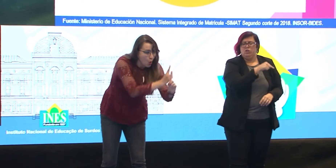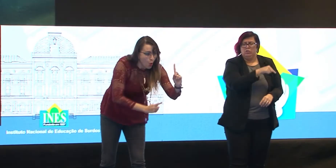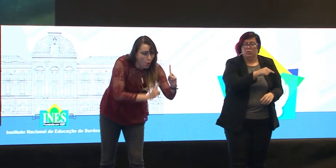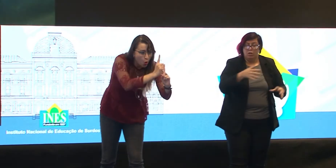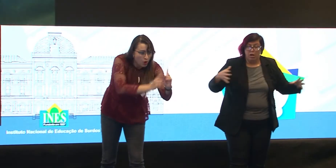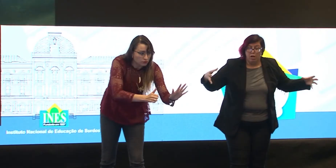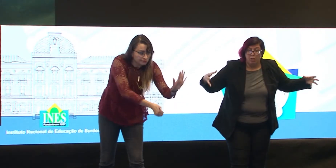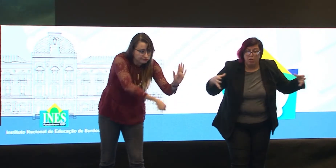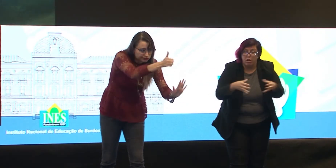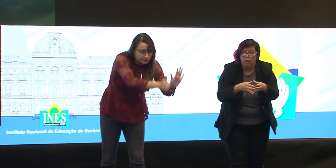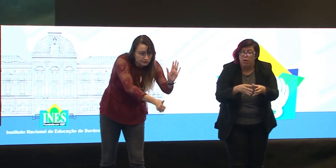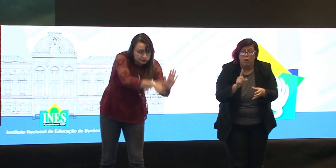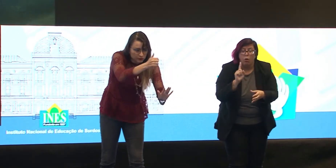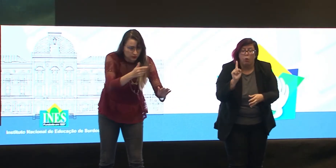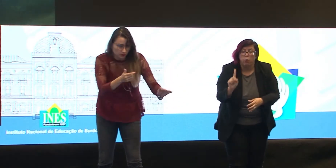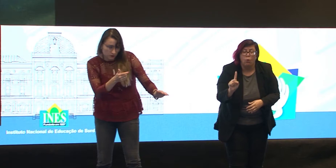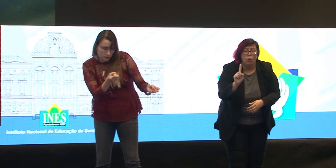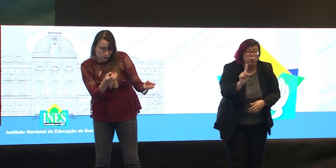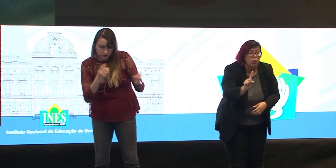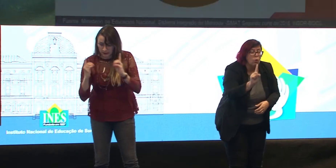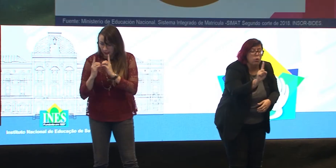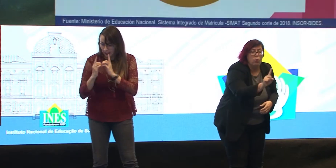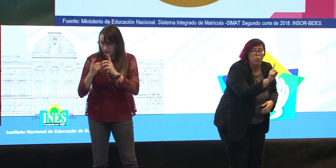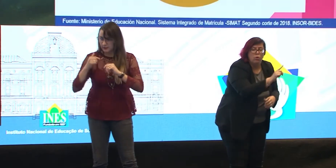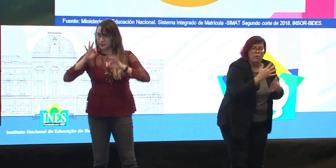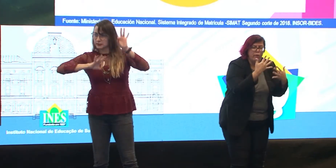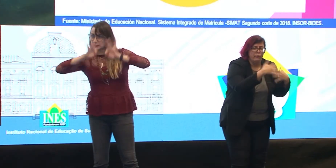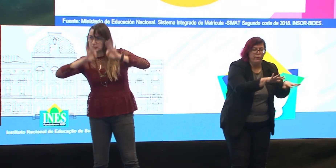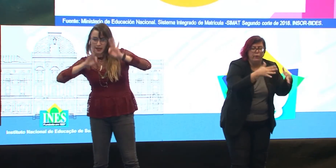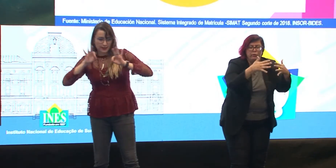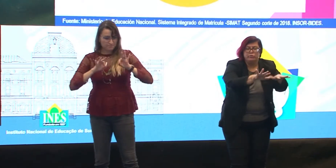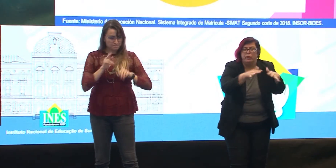que eles estejam presentes.